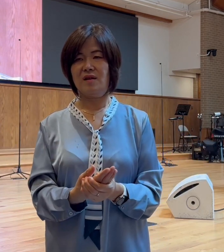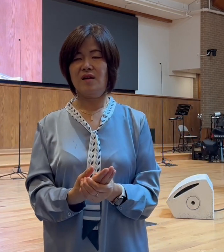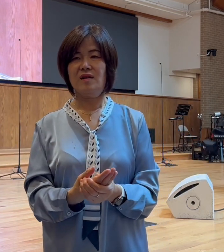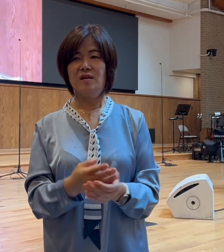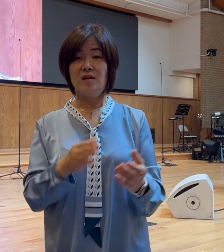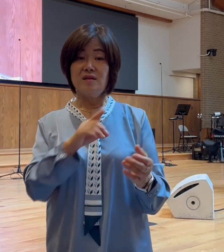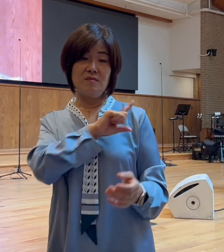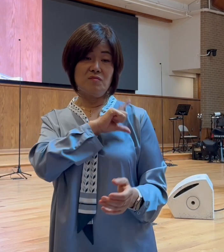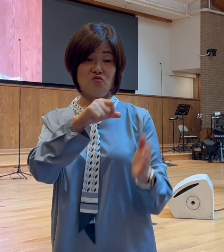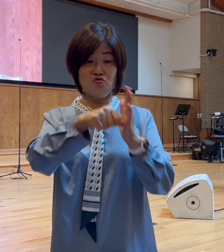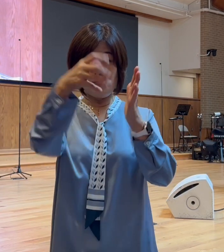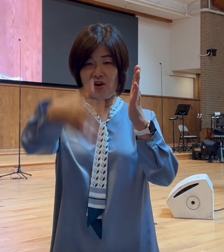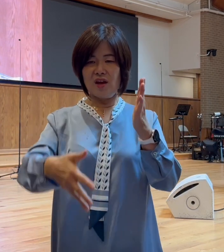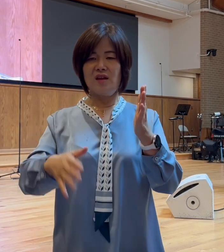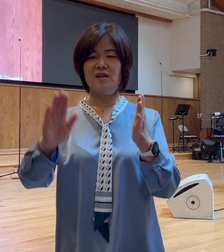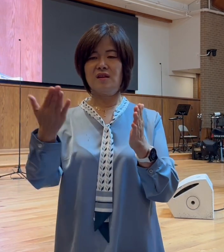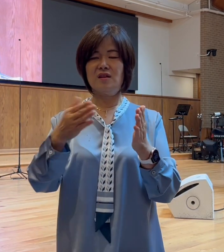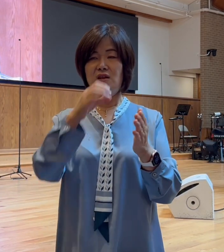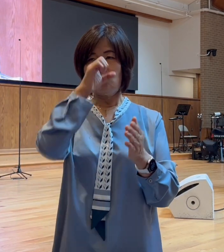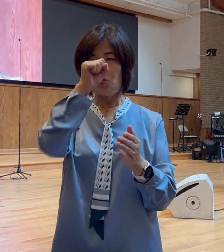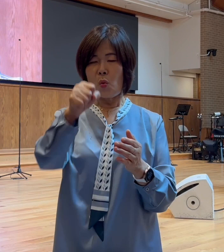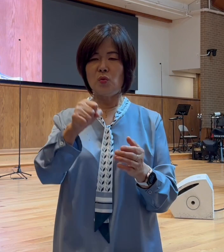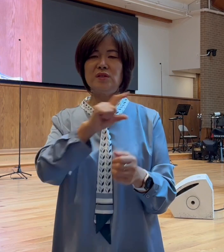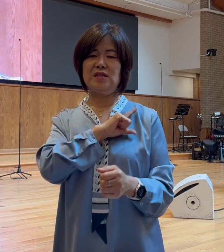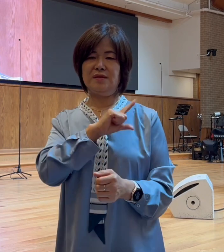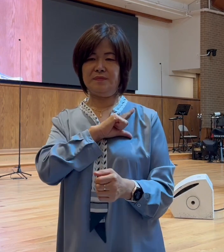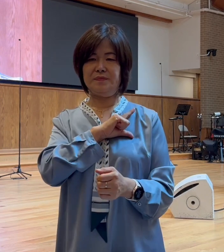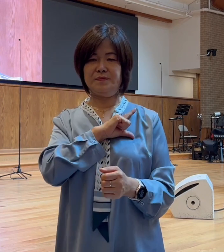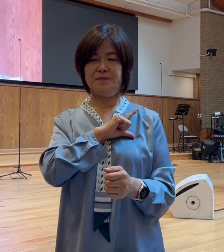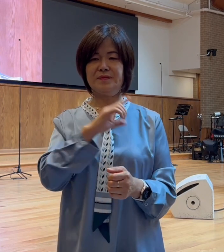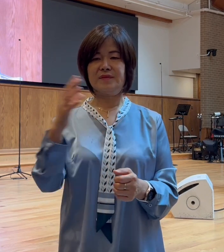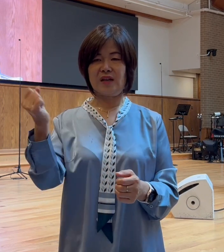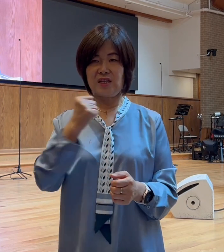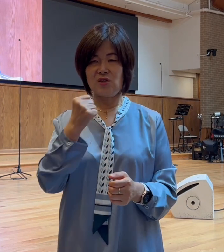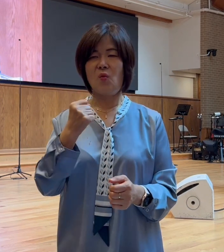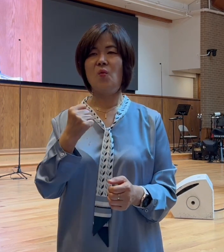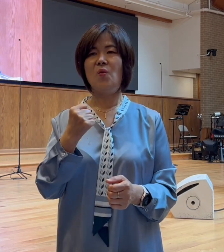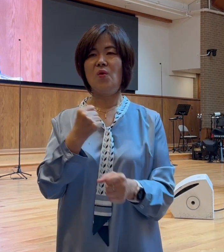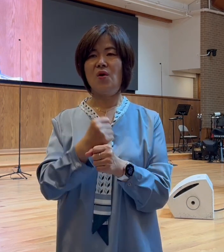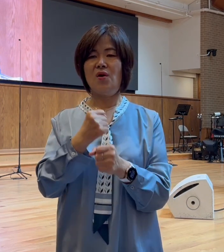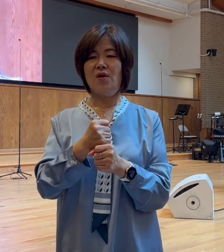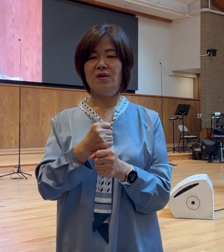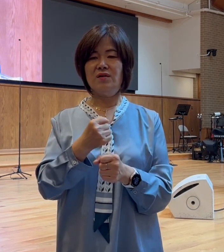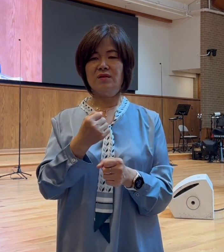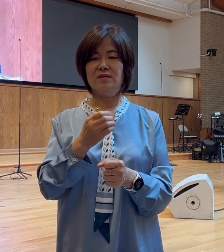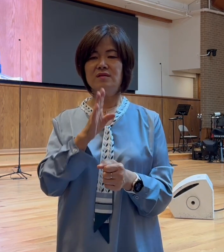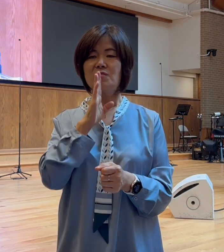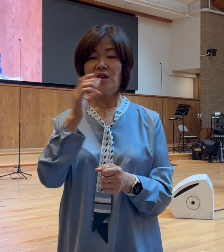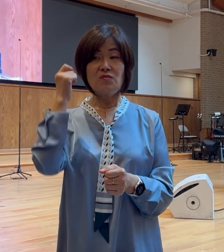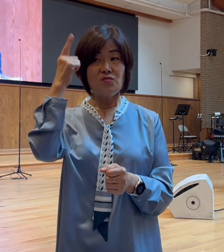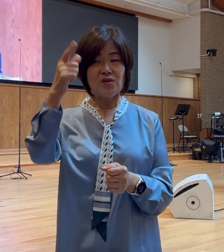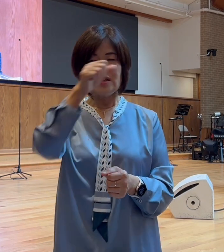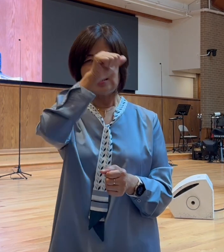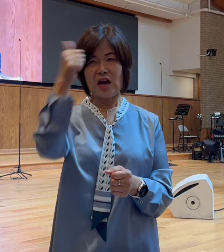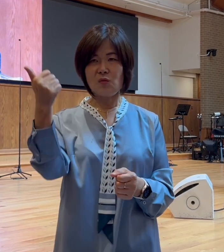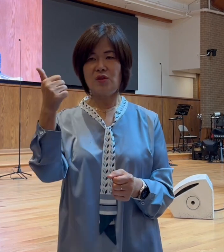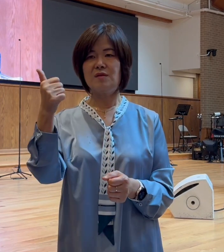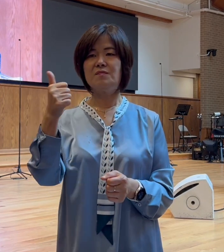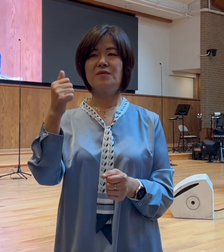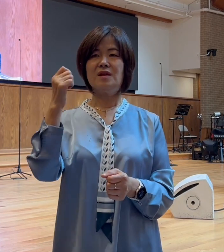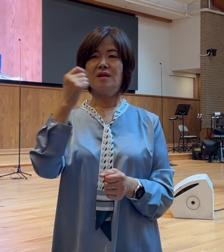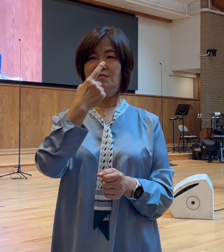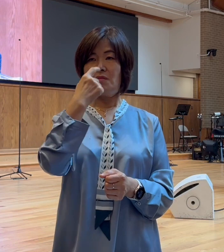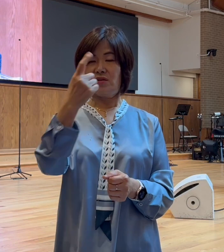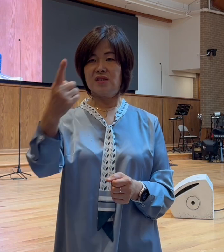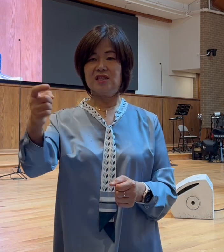의미도 있겠지만 좋은 이름을 의미하는 거 아닙니까? 좋은 이름을 가지게 되면 훌륭하신 장로님, 또 멋진